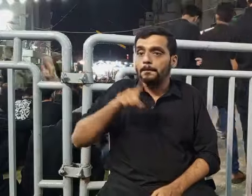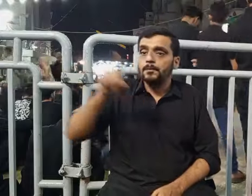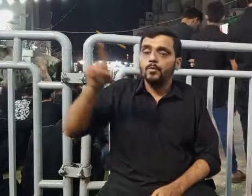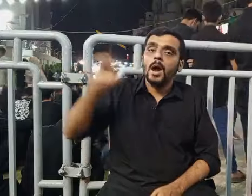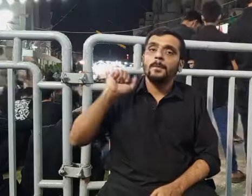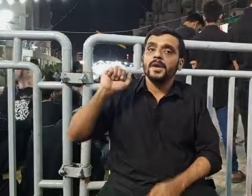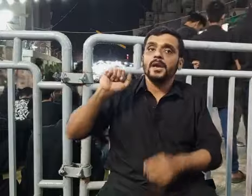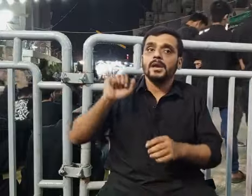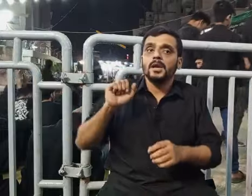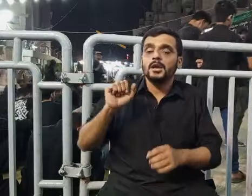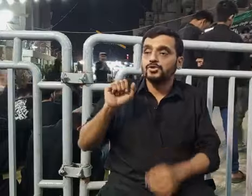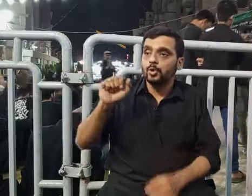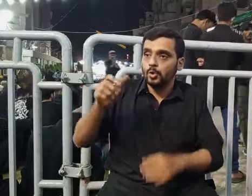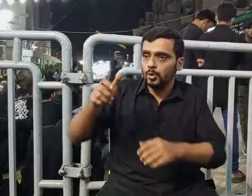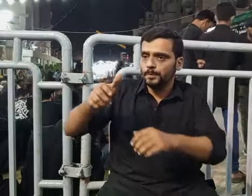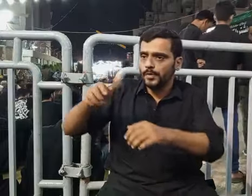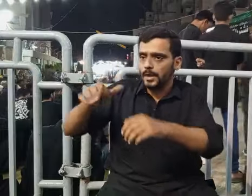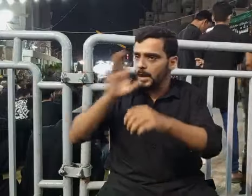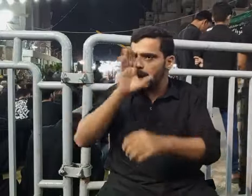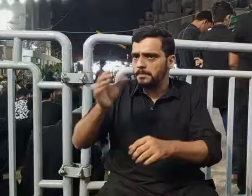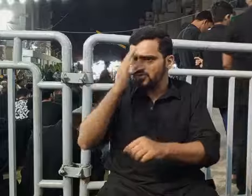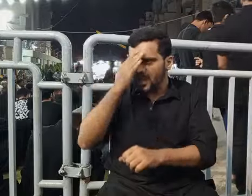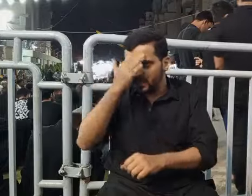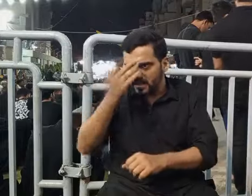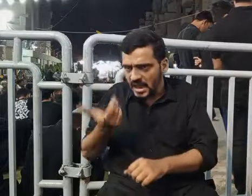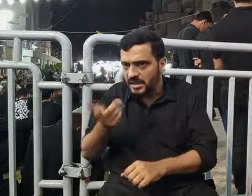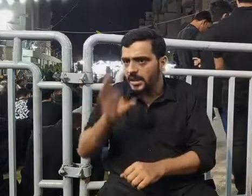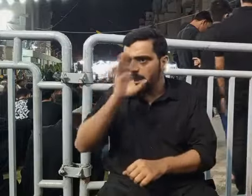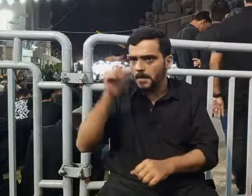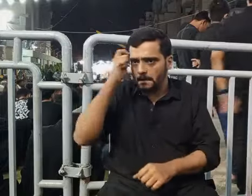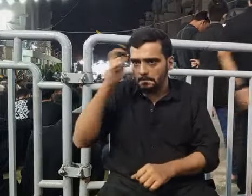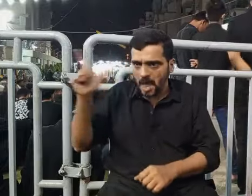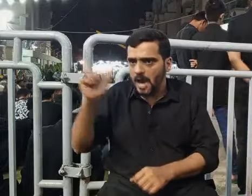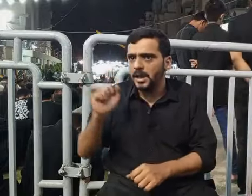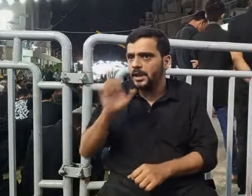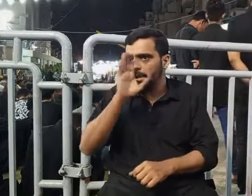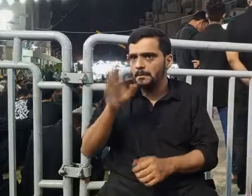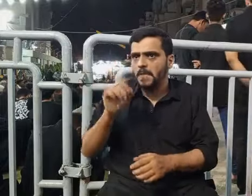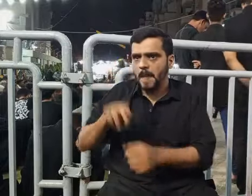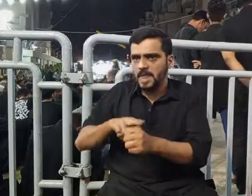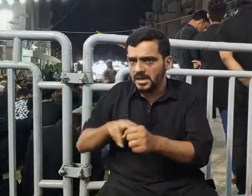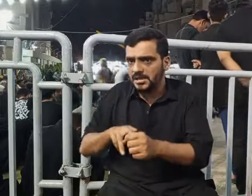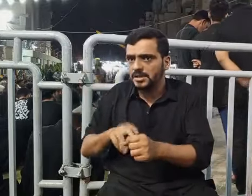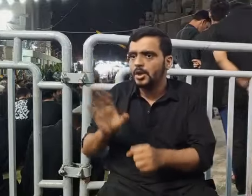رسول اللہ افضل کائنات وہاں پر ہے۔ کیسے ایک مومن غافل رہ سکتا ہے مدینہ منورہ کی زیارت